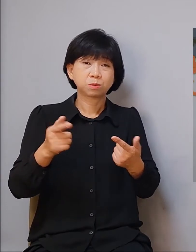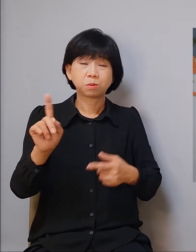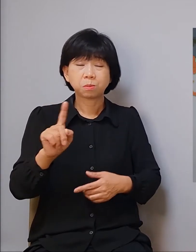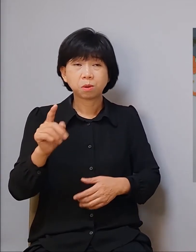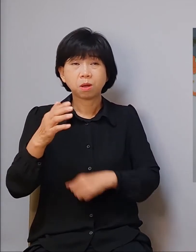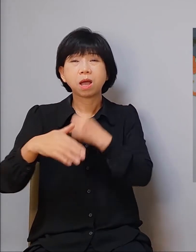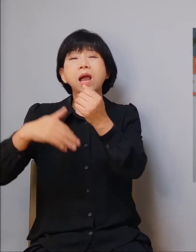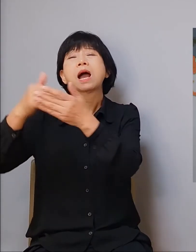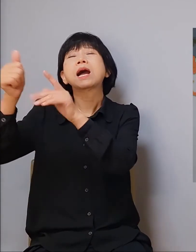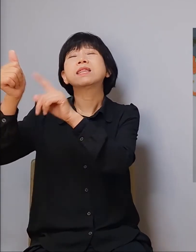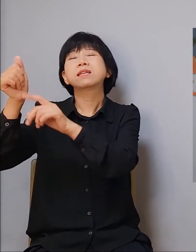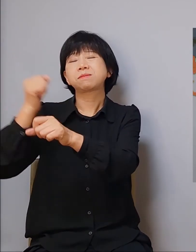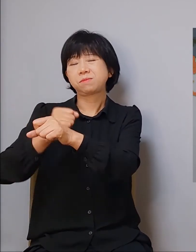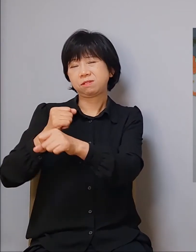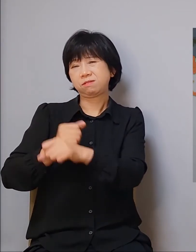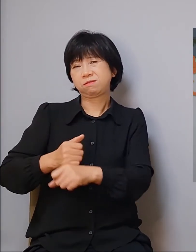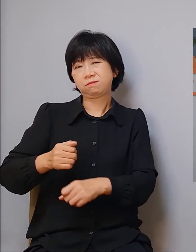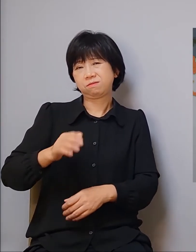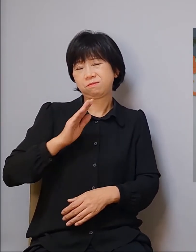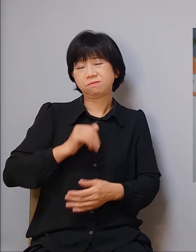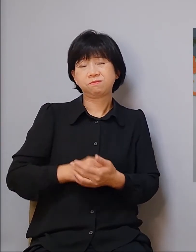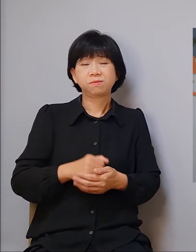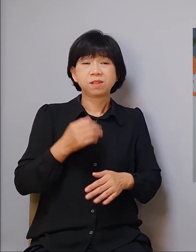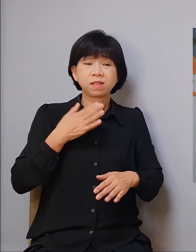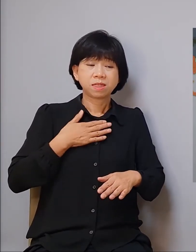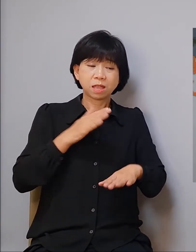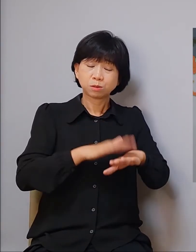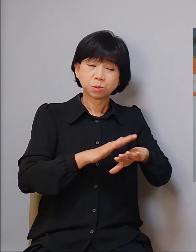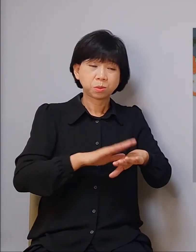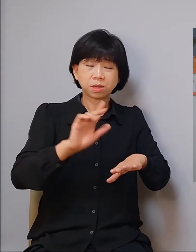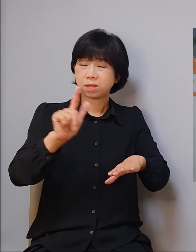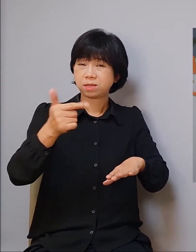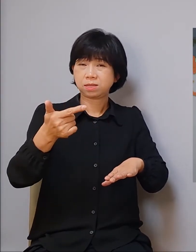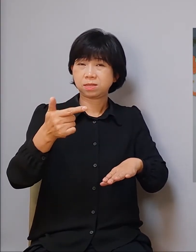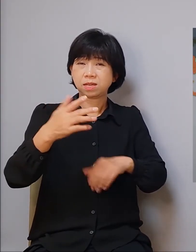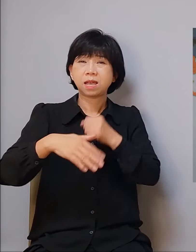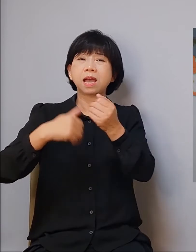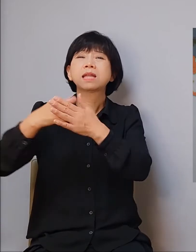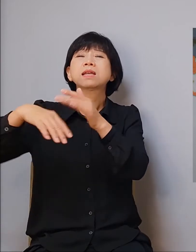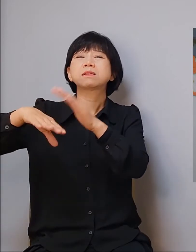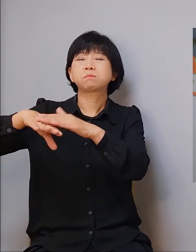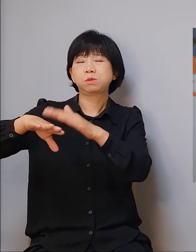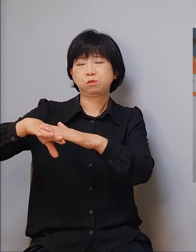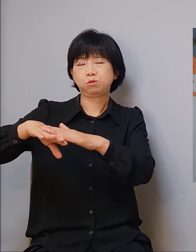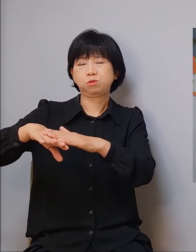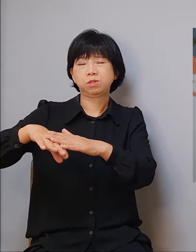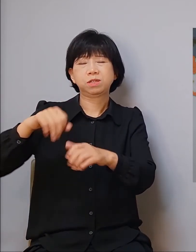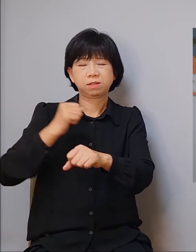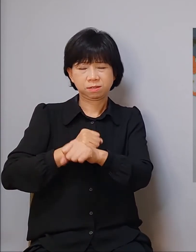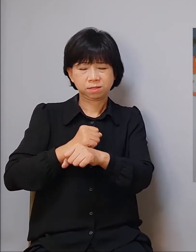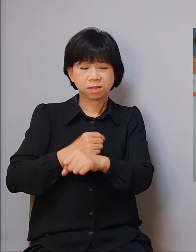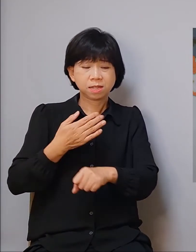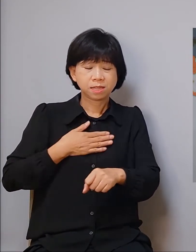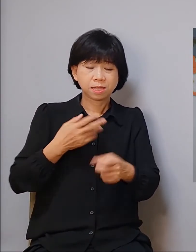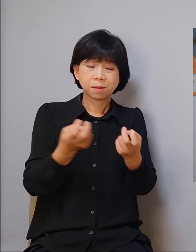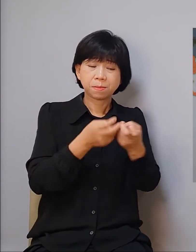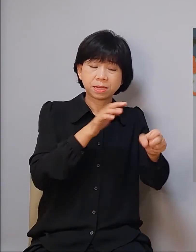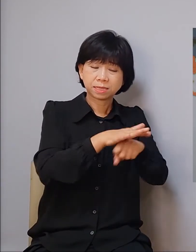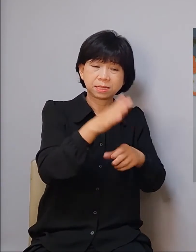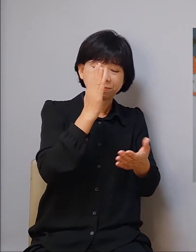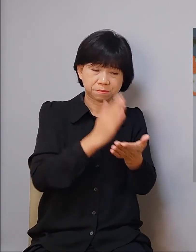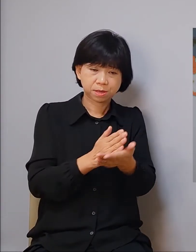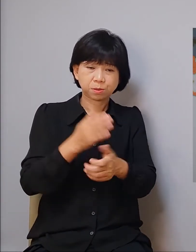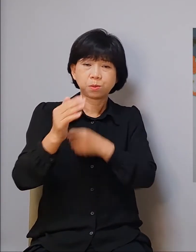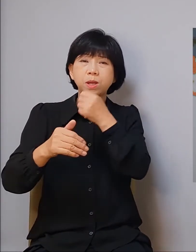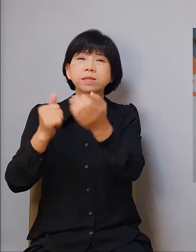거다? 하나님이 하시는 거다. 내 손이 하는 게 아니고 하나님의 손이 하시는 거다. 내 방식이 아니고 하나님의